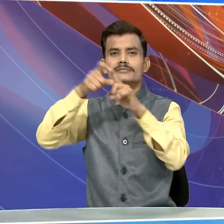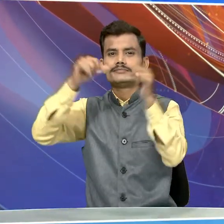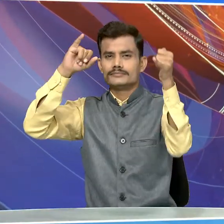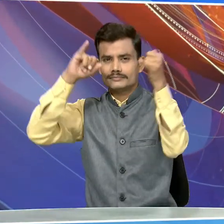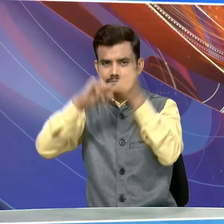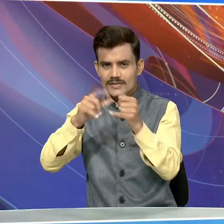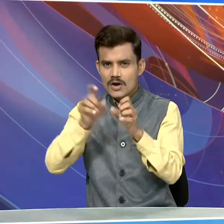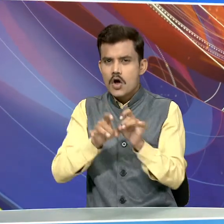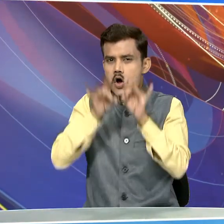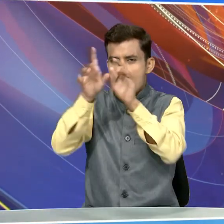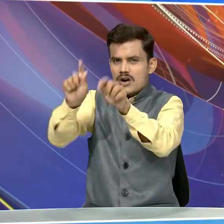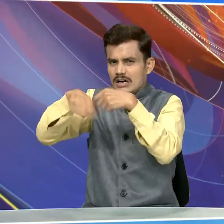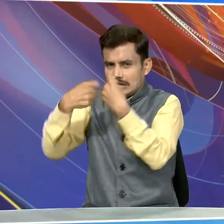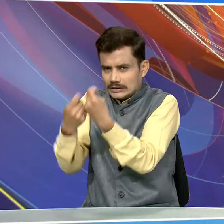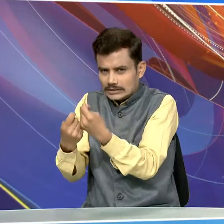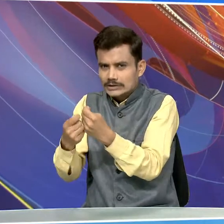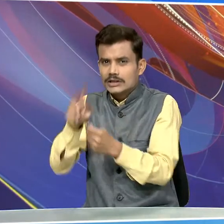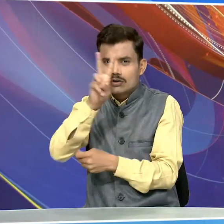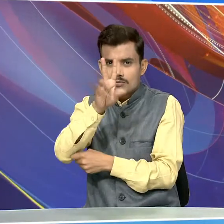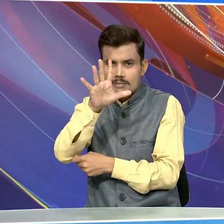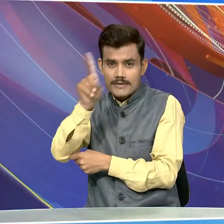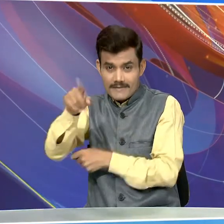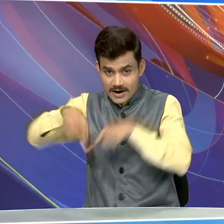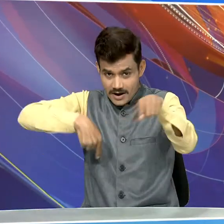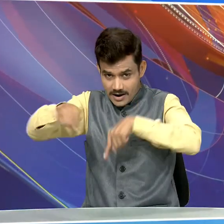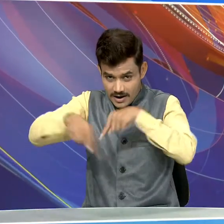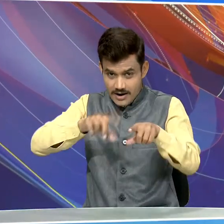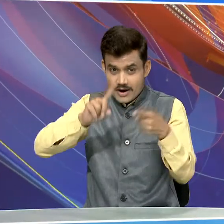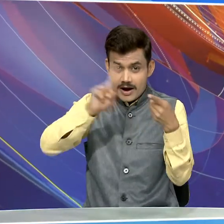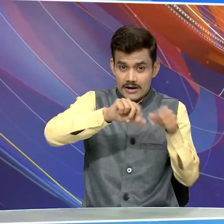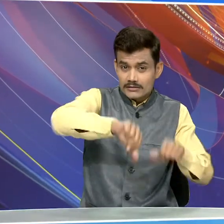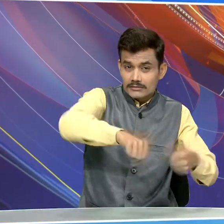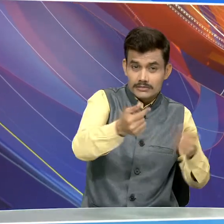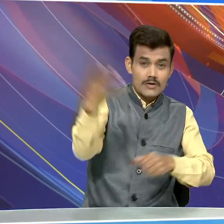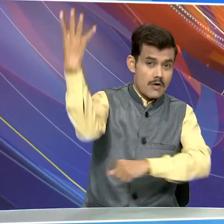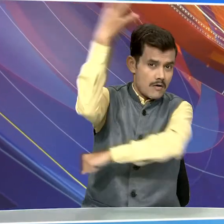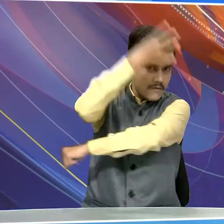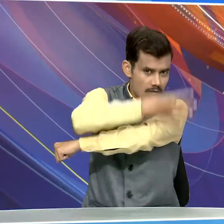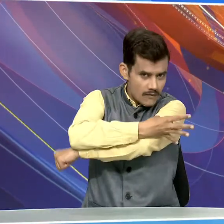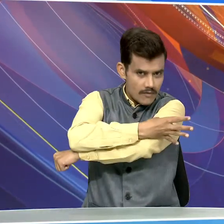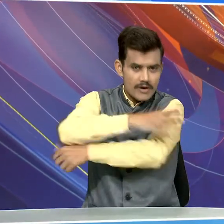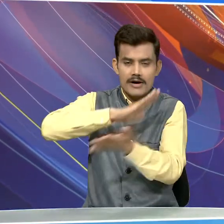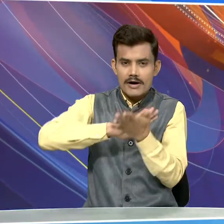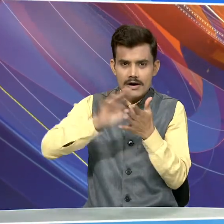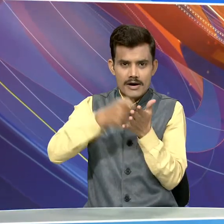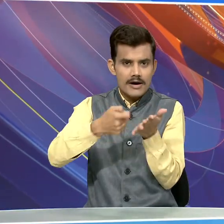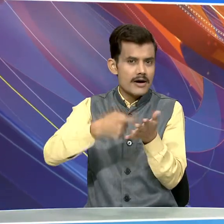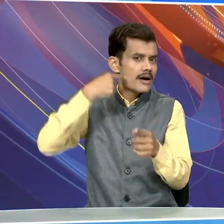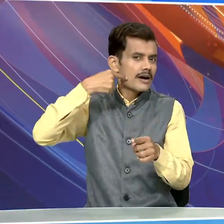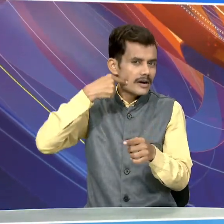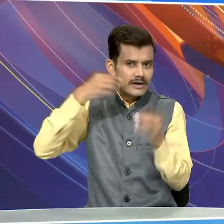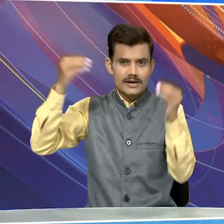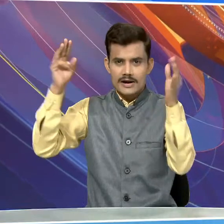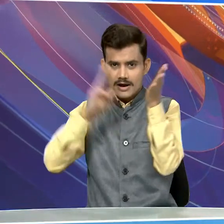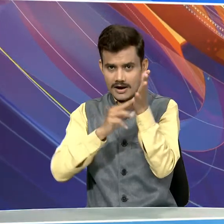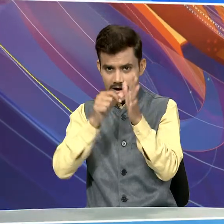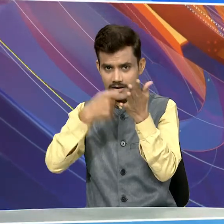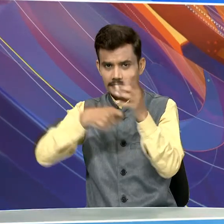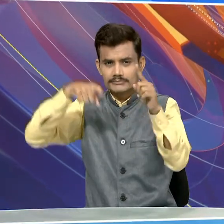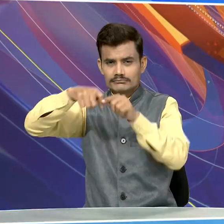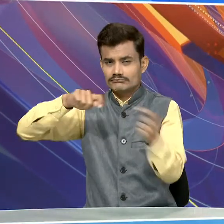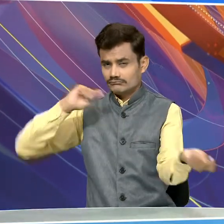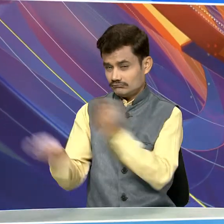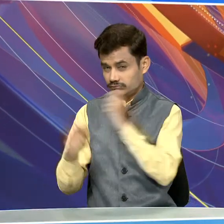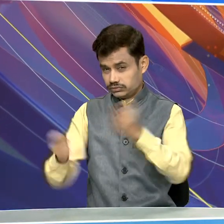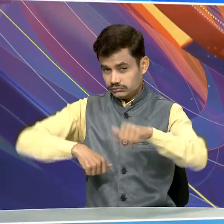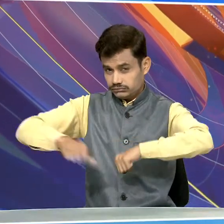जीत के लिए मिले 251 रनों के लक्ष्य को इंग्लैंड ने चौथे दिन हैरी ब्रुक, क्रिस वोक्स और मार्क वुड की शानदार बल्लेबाजी की